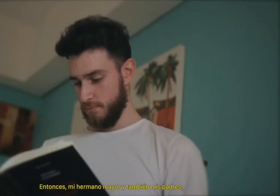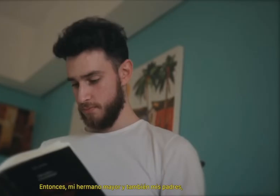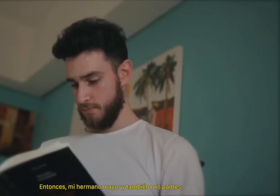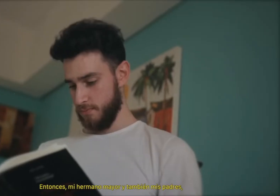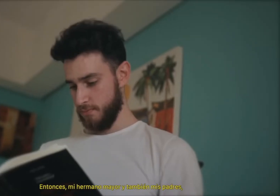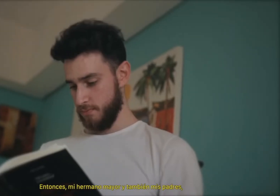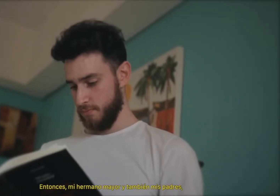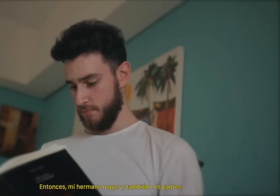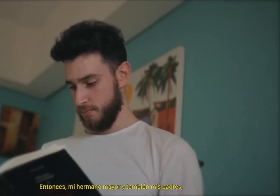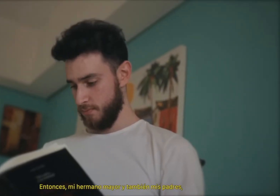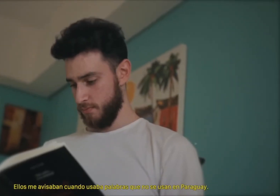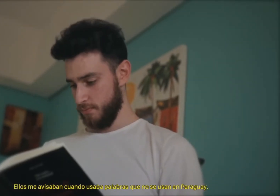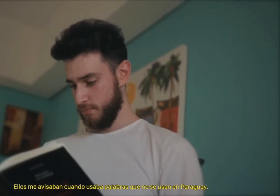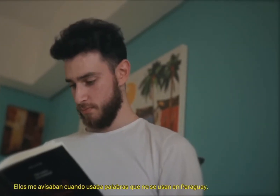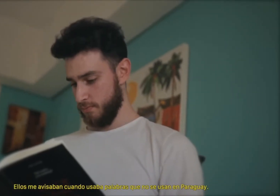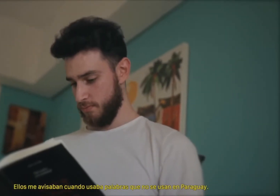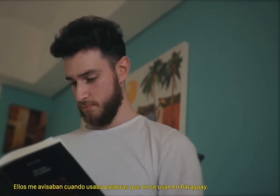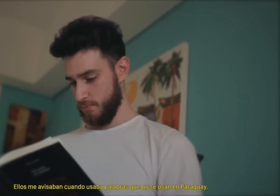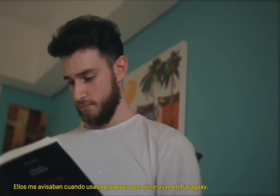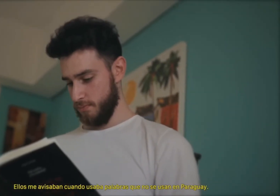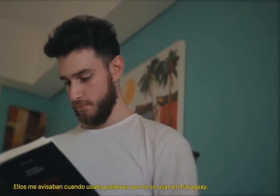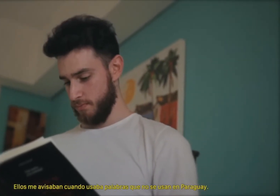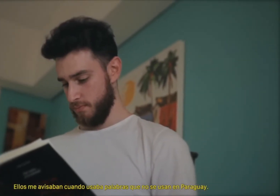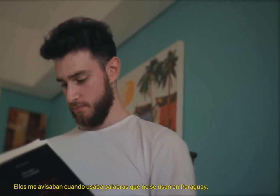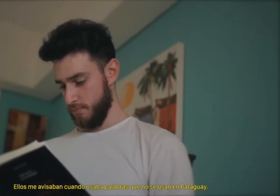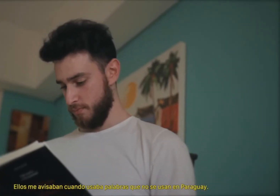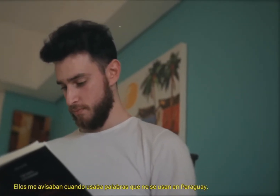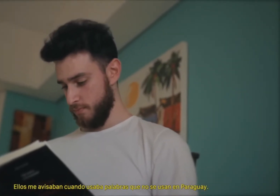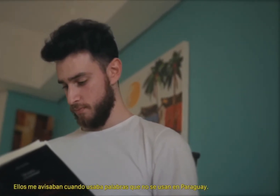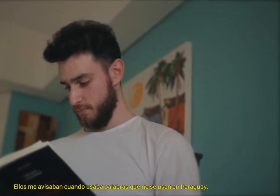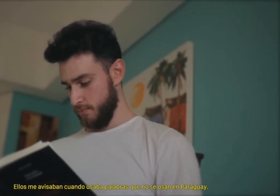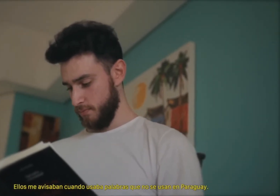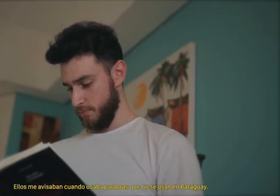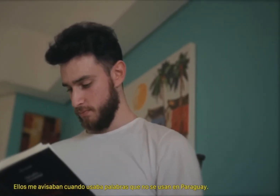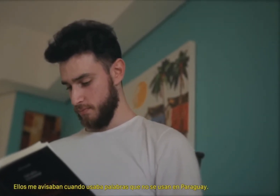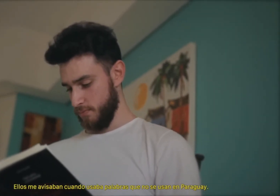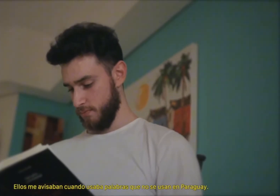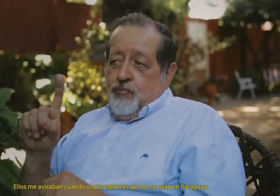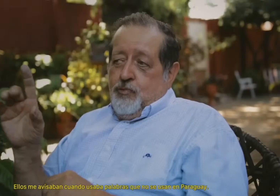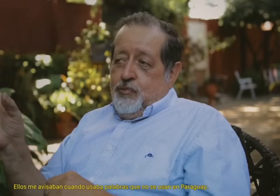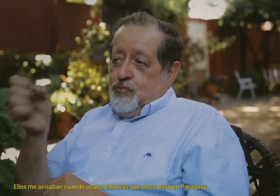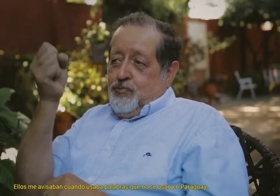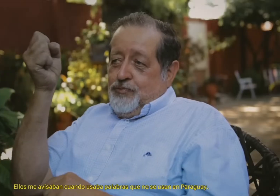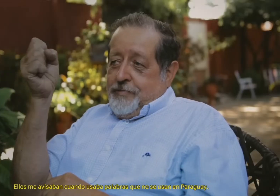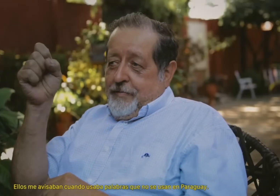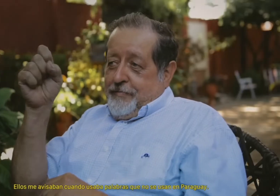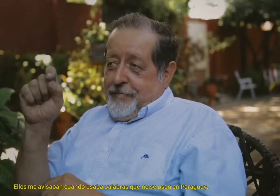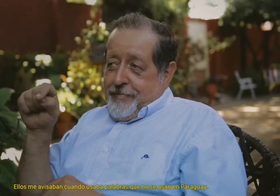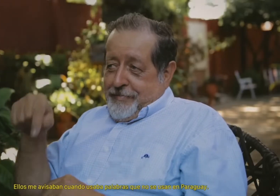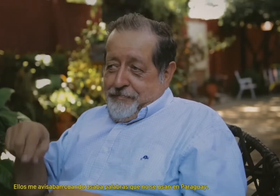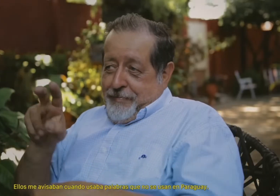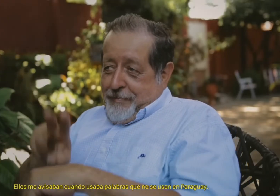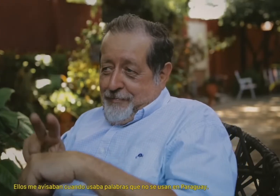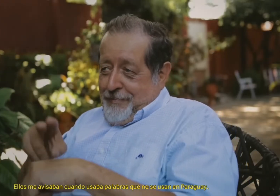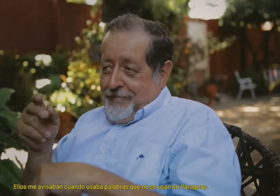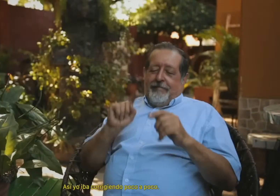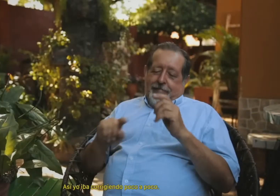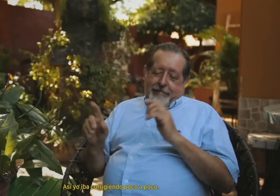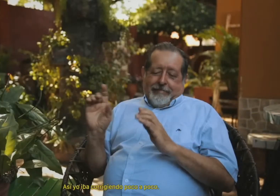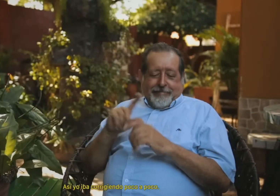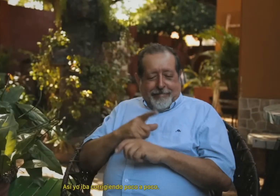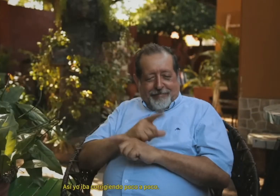mayor, mi padre, ellos me avisaban cuando yo usaba palabras que no se usan aquí en